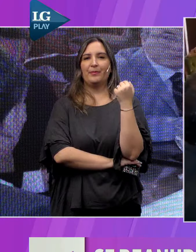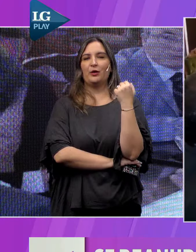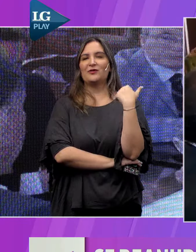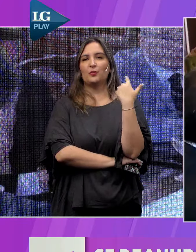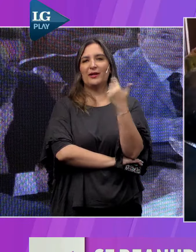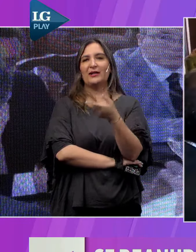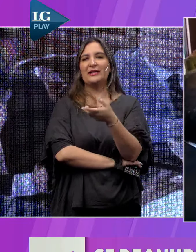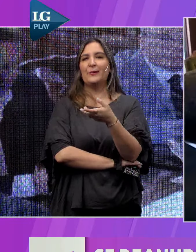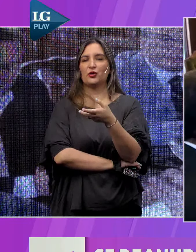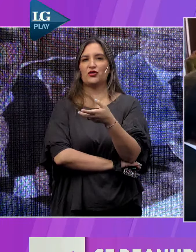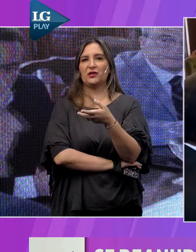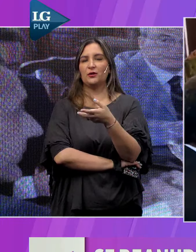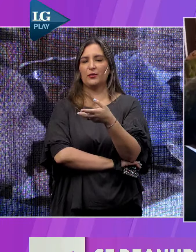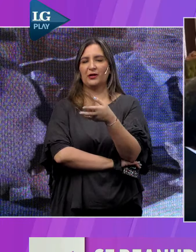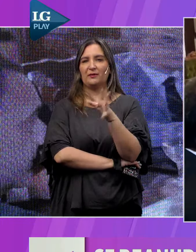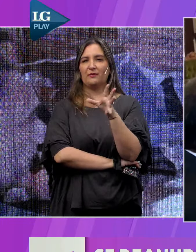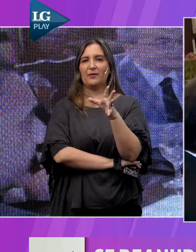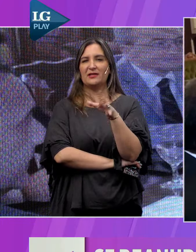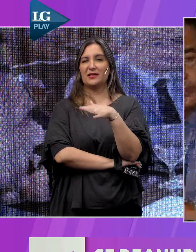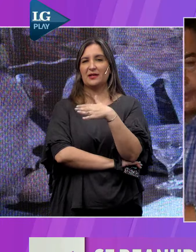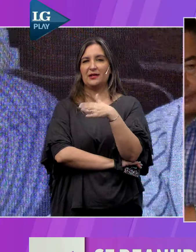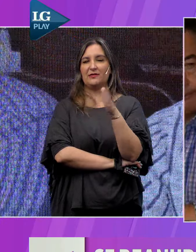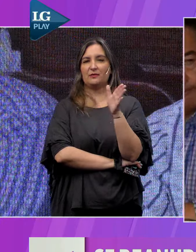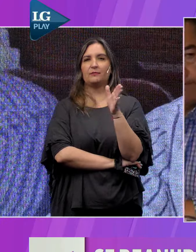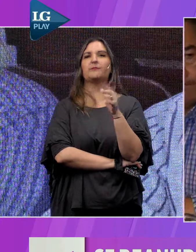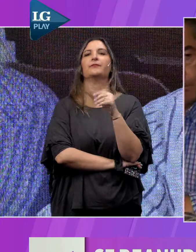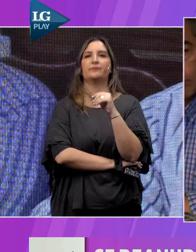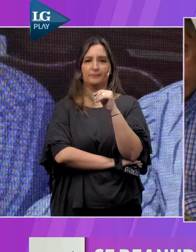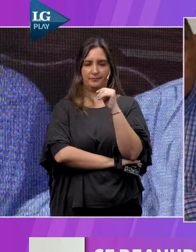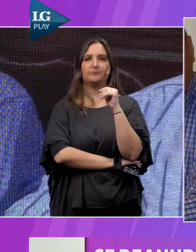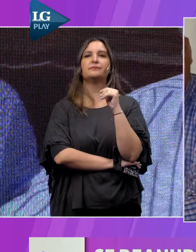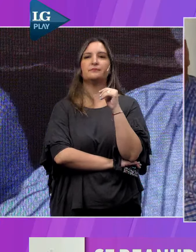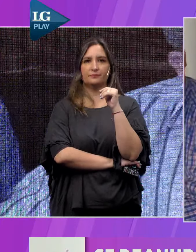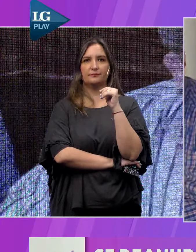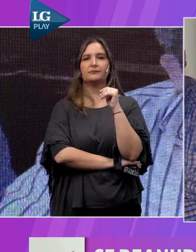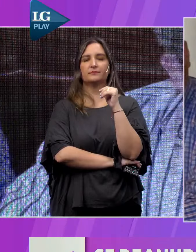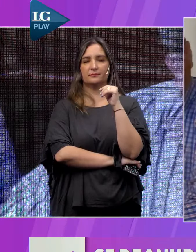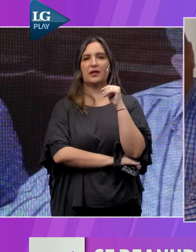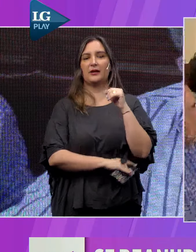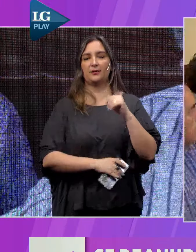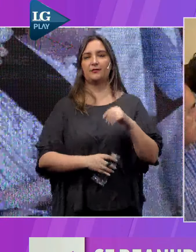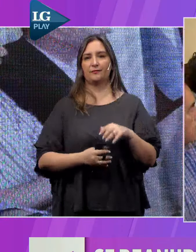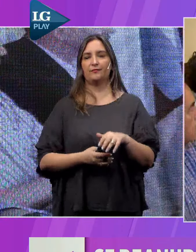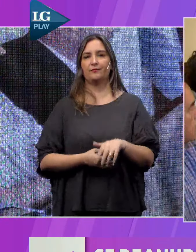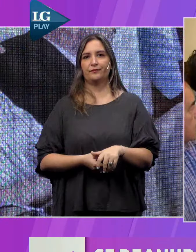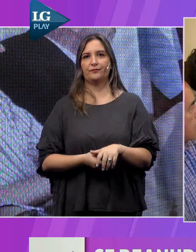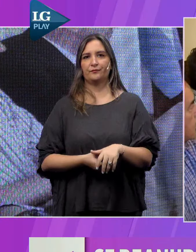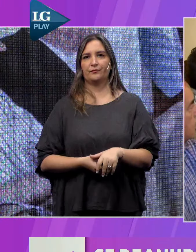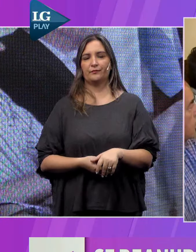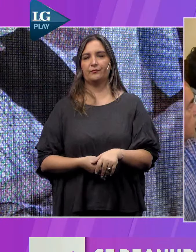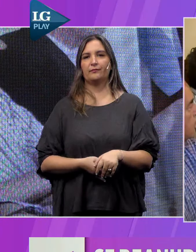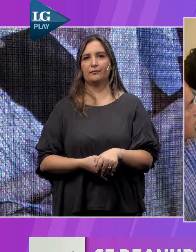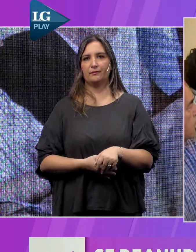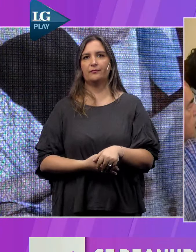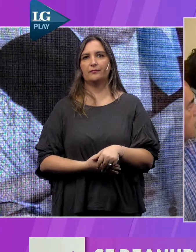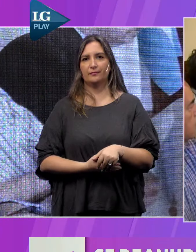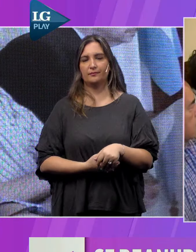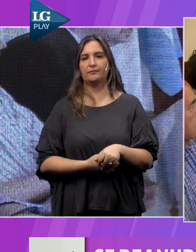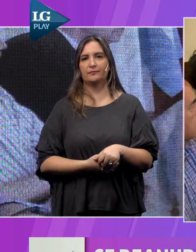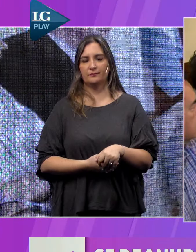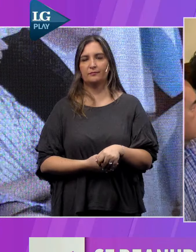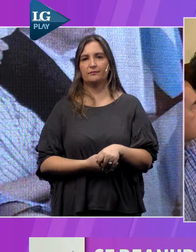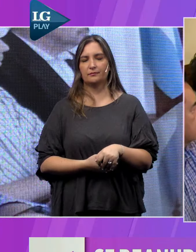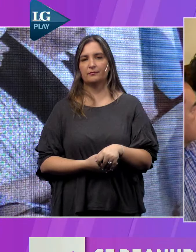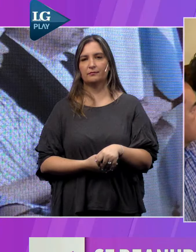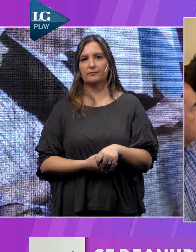es. ¿Pero va a superar el 10%? Porque me parece que... No lo podría decir. Claro. No lo podría decir,